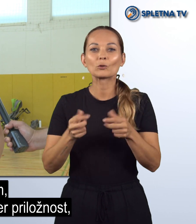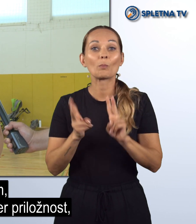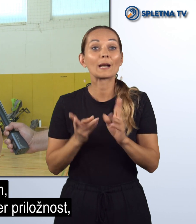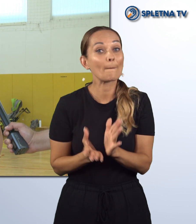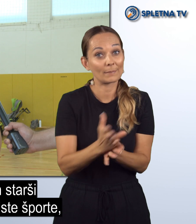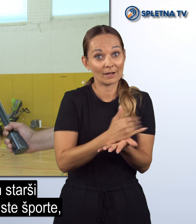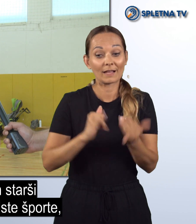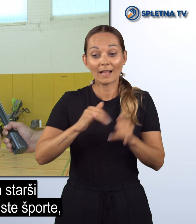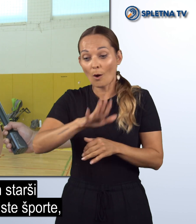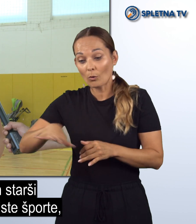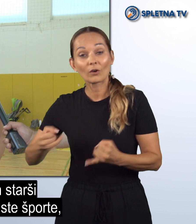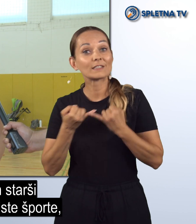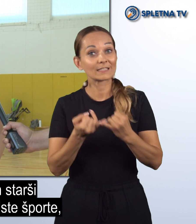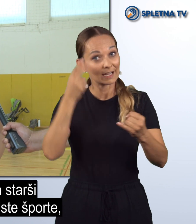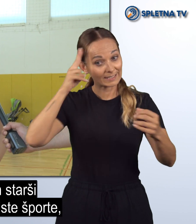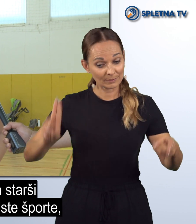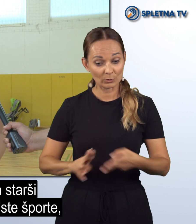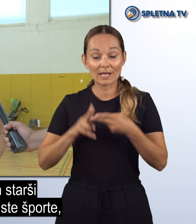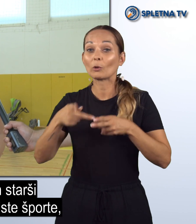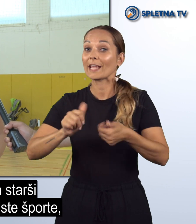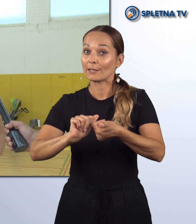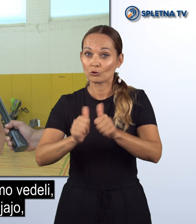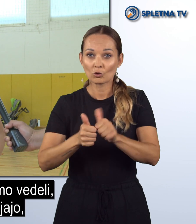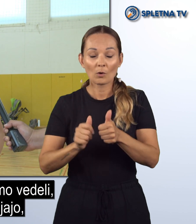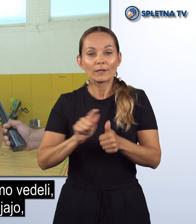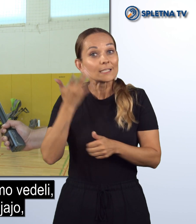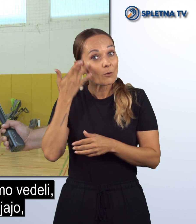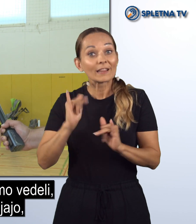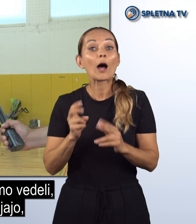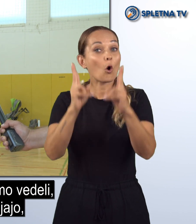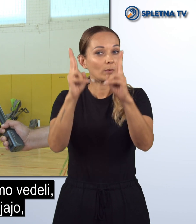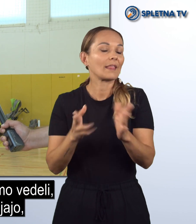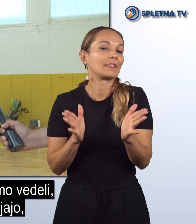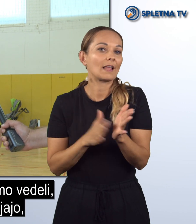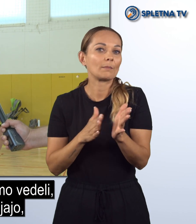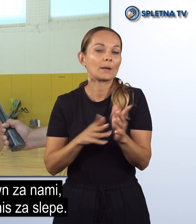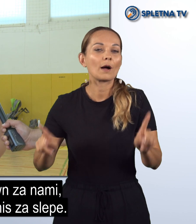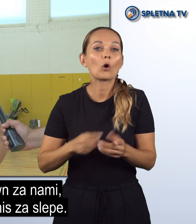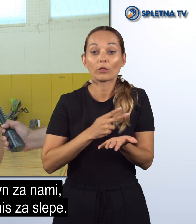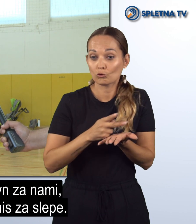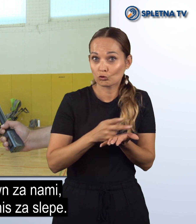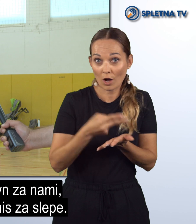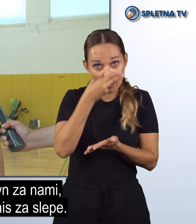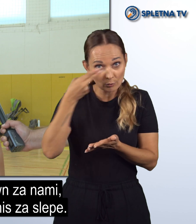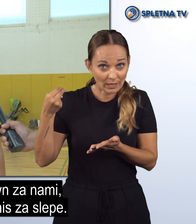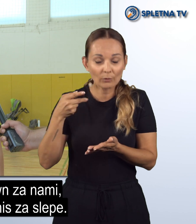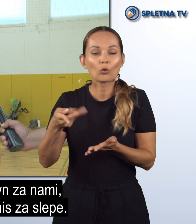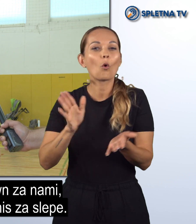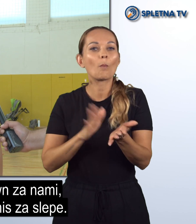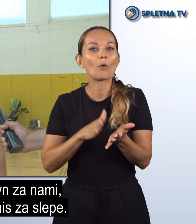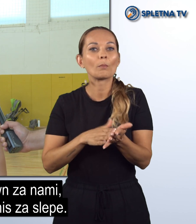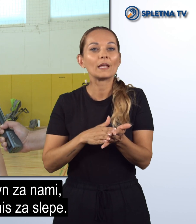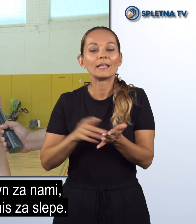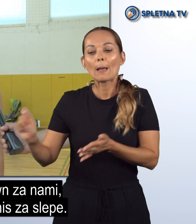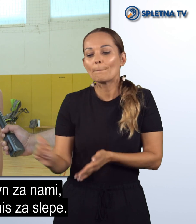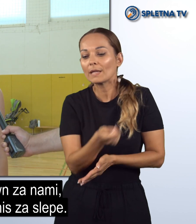super priložnost, da otroci in starši spoznamo še tiste športe, ki nismo vedeli, da obstajajo. Naprimer, tako kot je showdown za nami, to